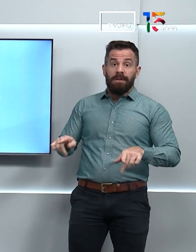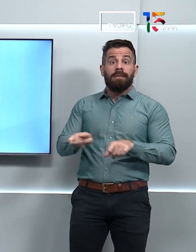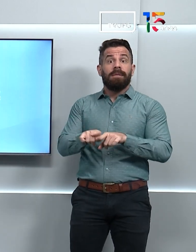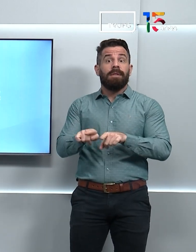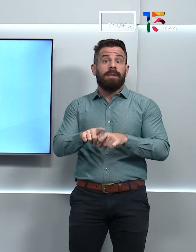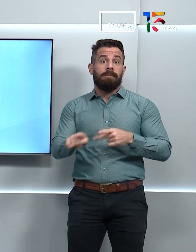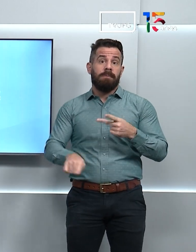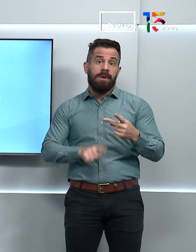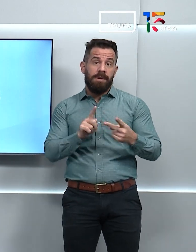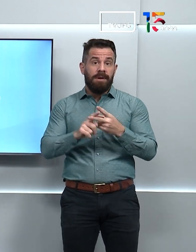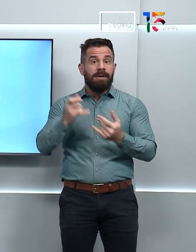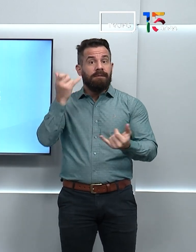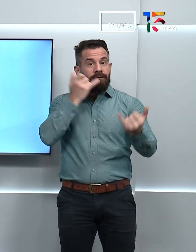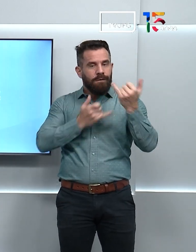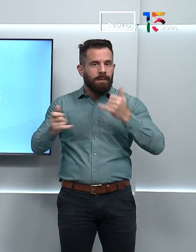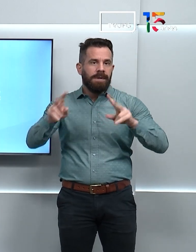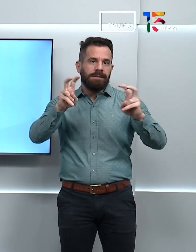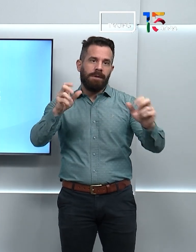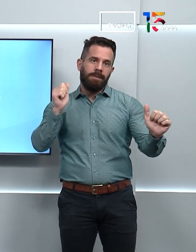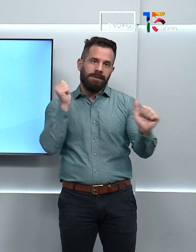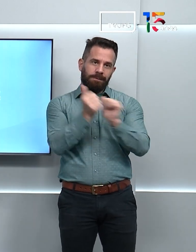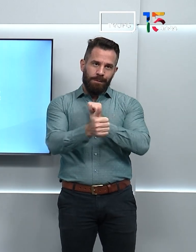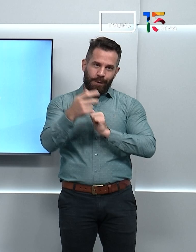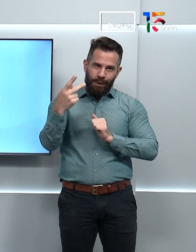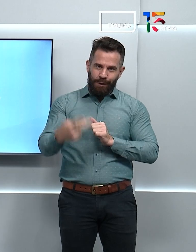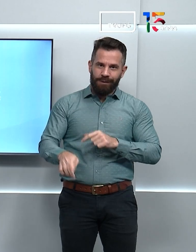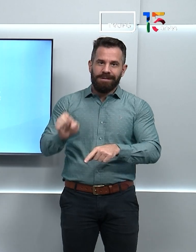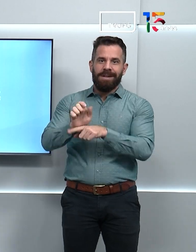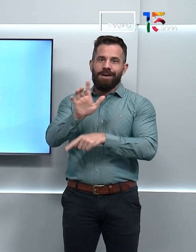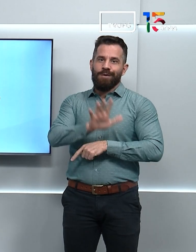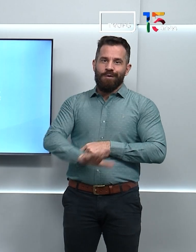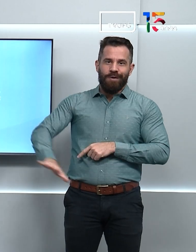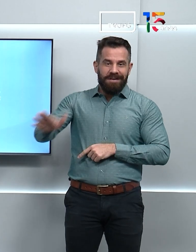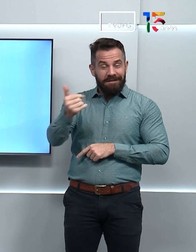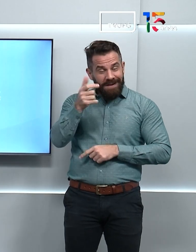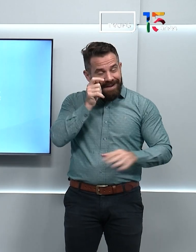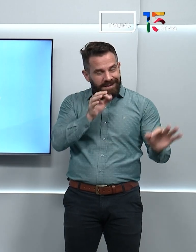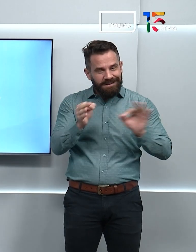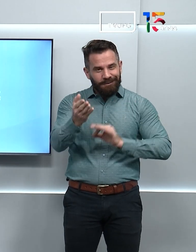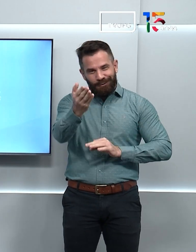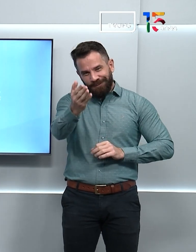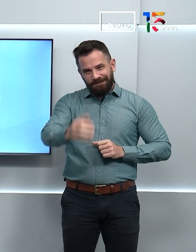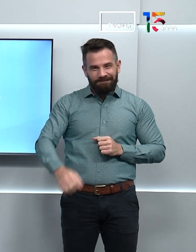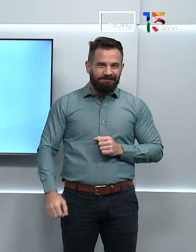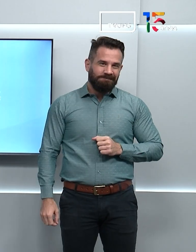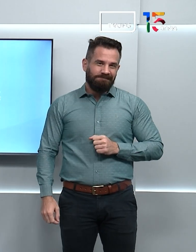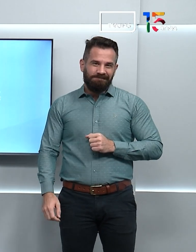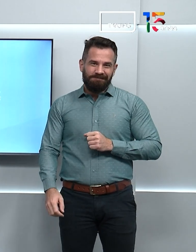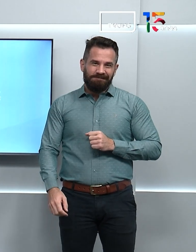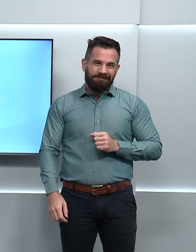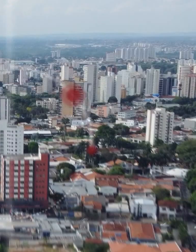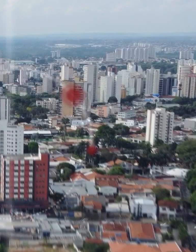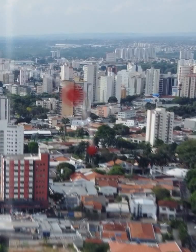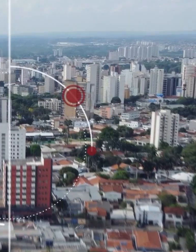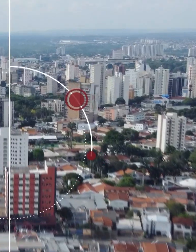gente traz várias informações sobre o esporte goiano. Vem com a gente, o programa já está no ar.